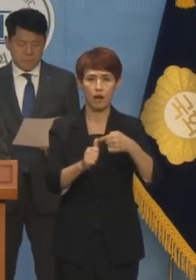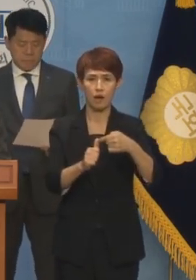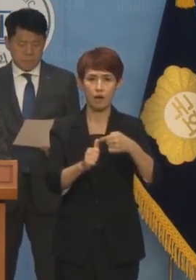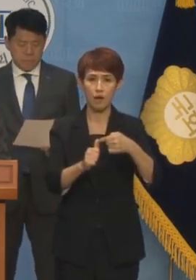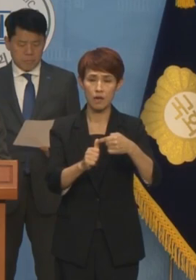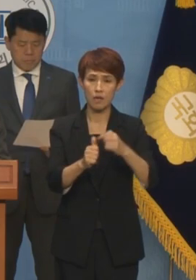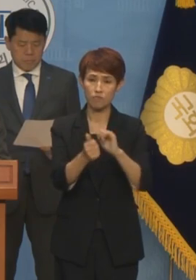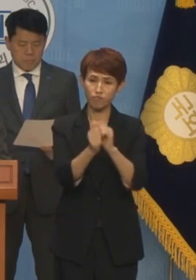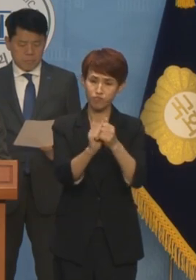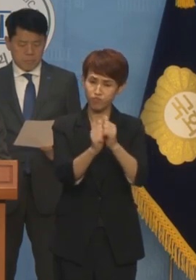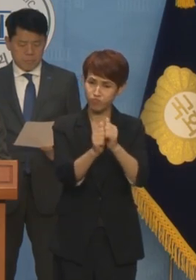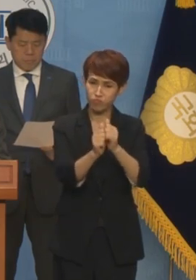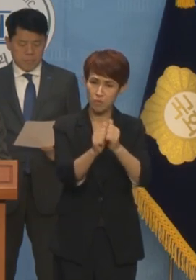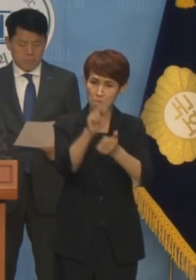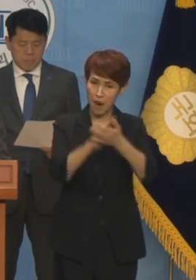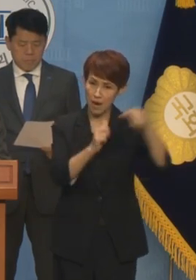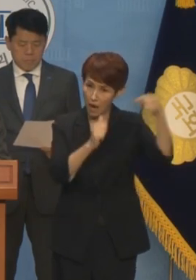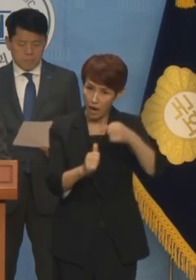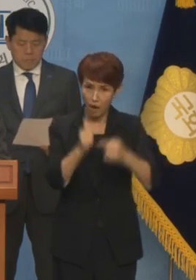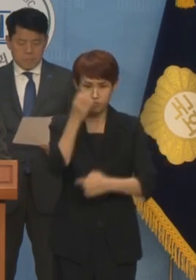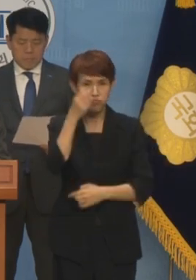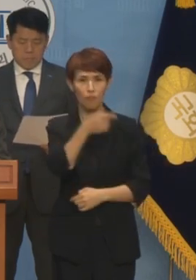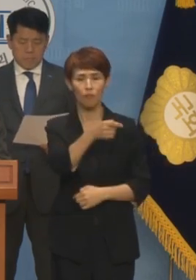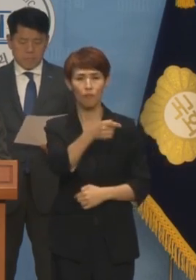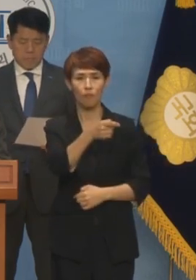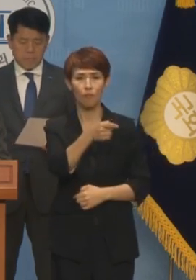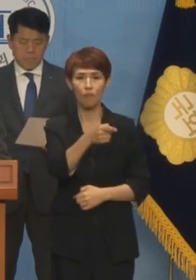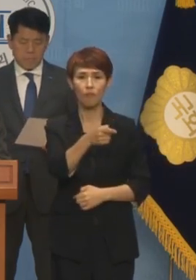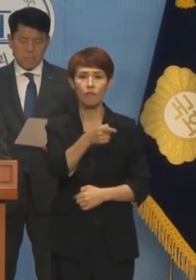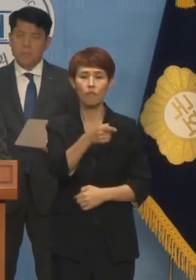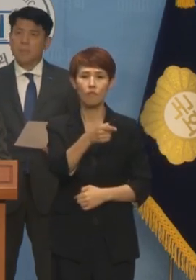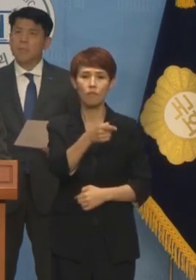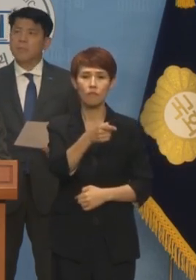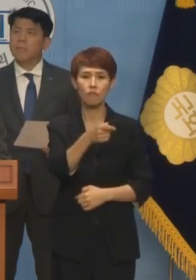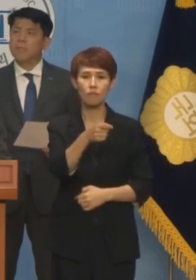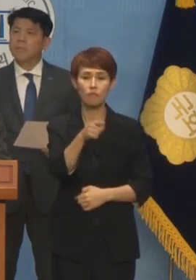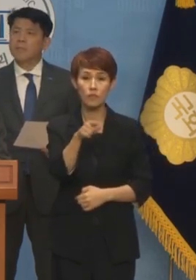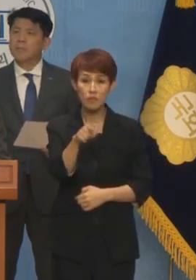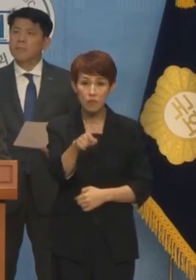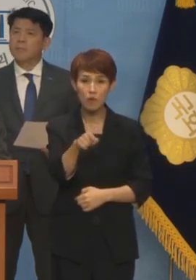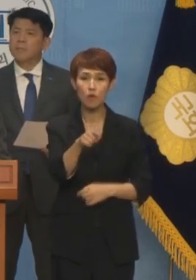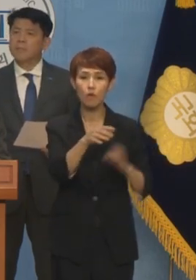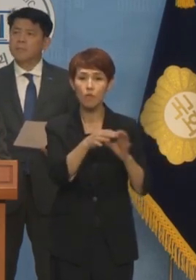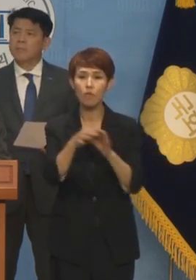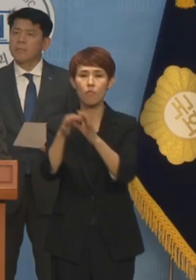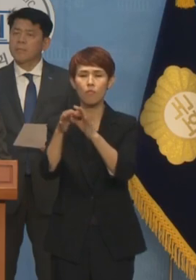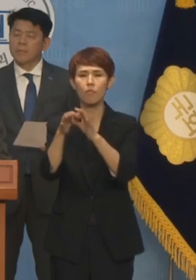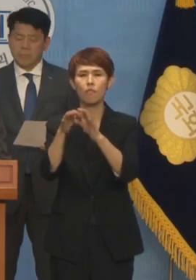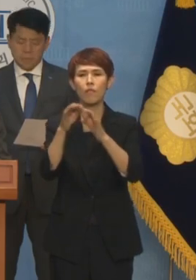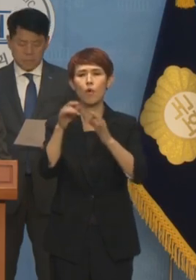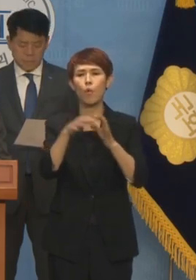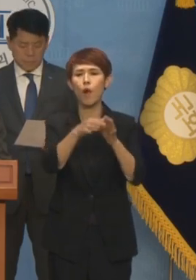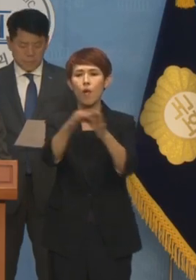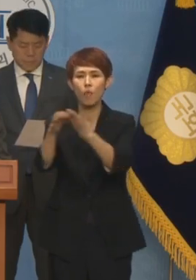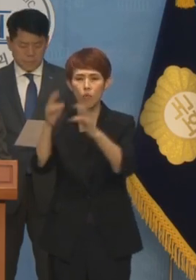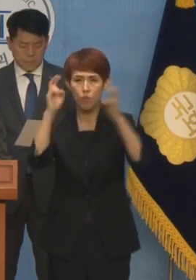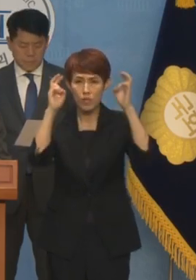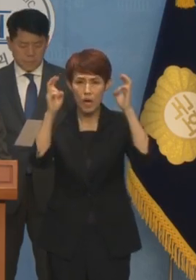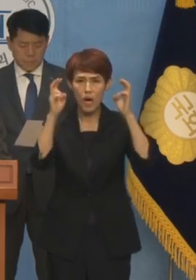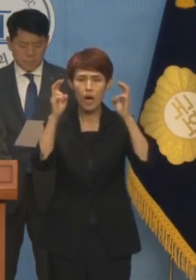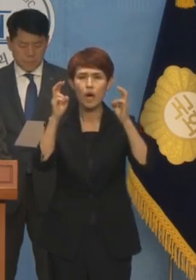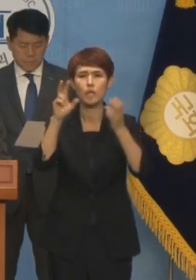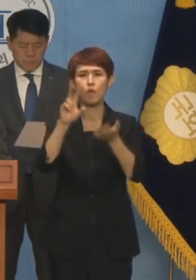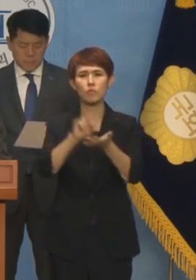매각이라는 행정지도 자체도 황당합니다. 그런데 그 여파가 관련 업계 전반으로 퍼지고 있다는 점은